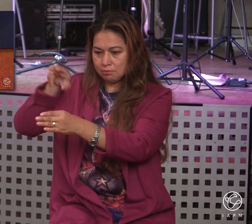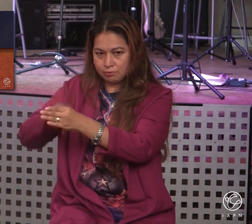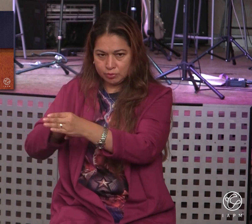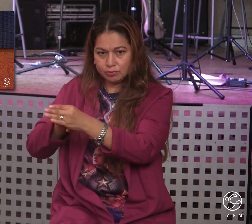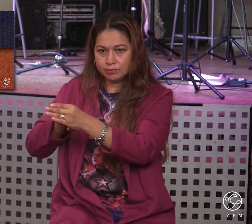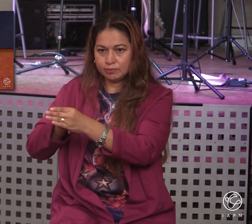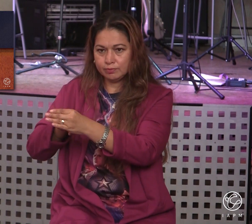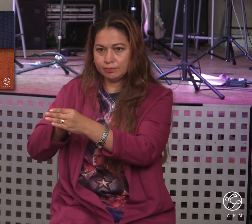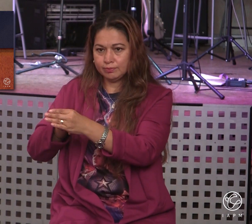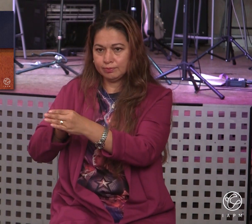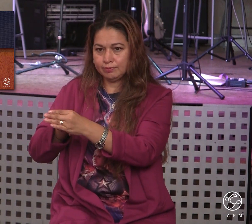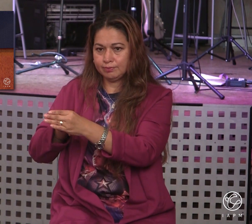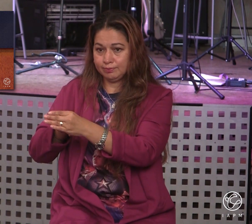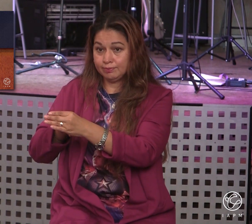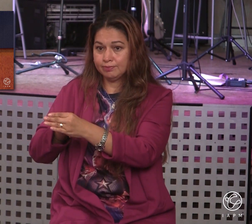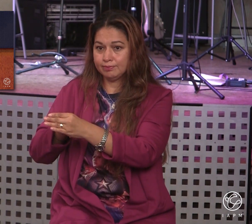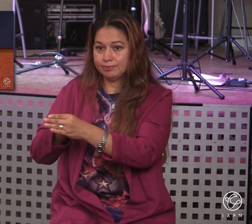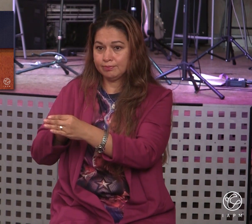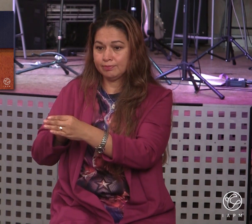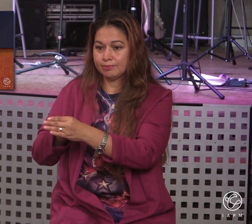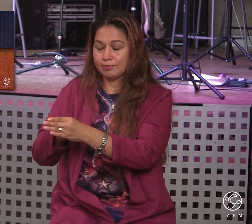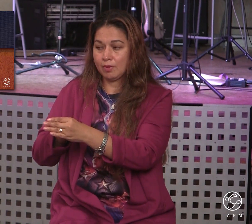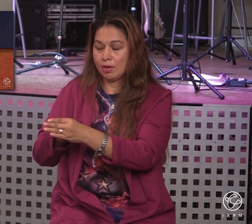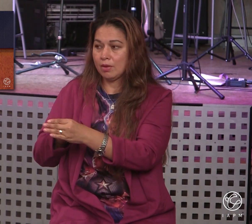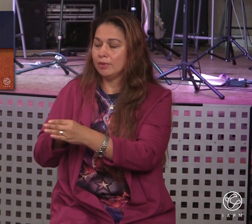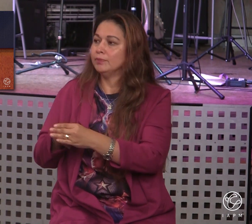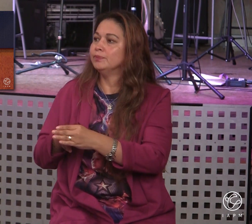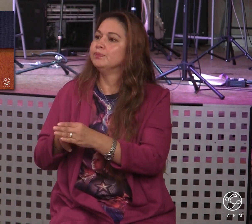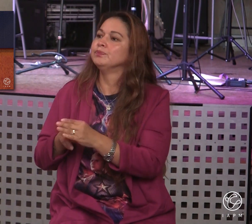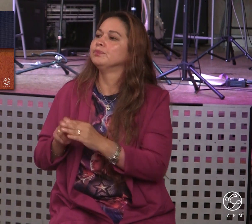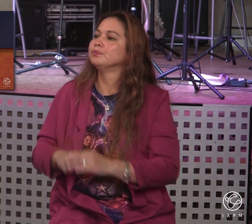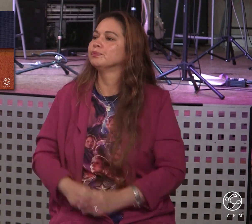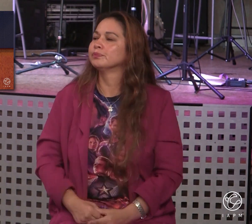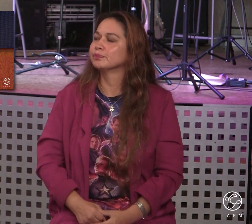orar. Cuando Jesucristo